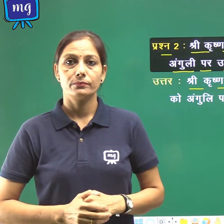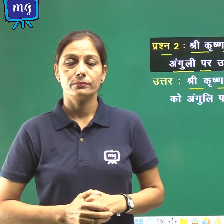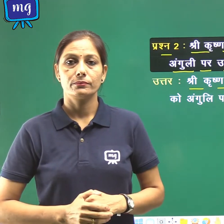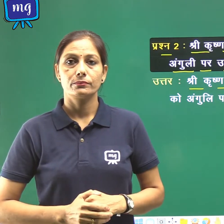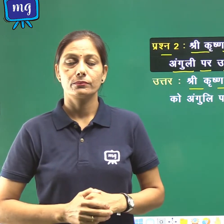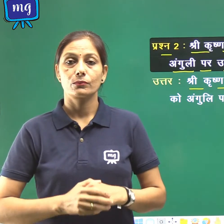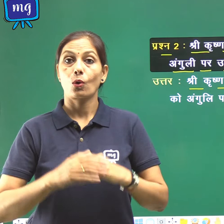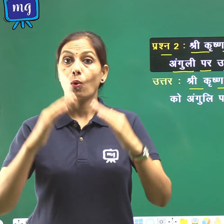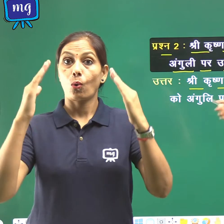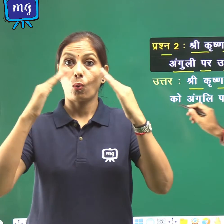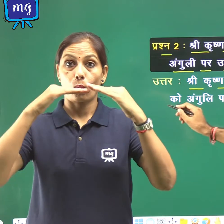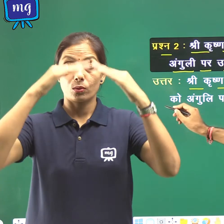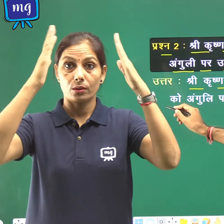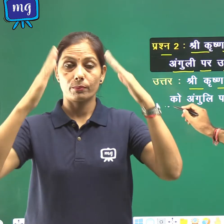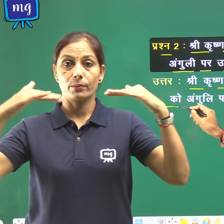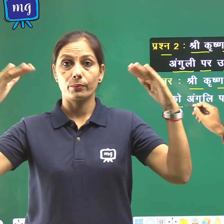गोवर्धन पर्वत को